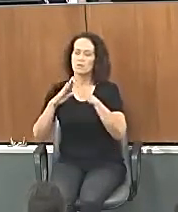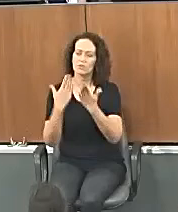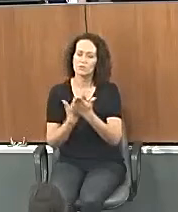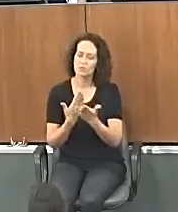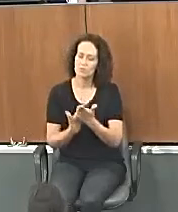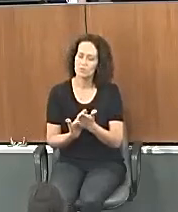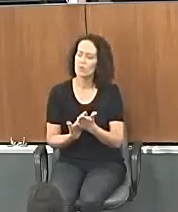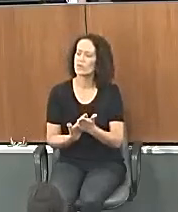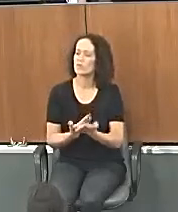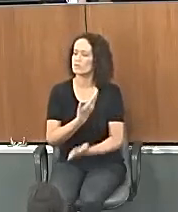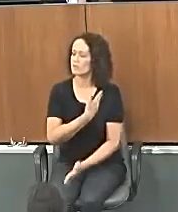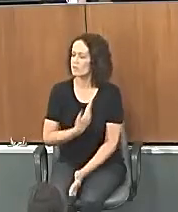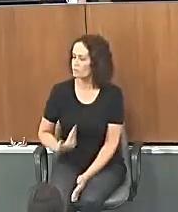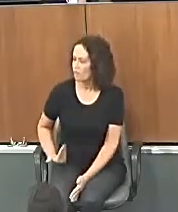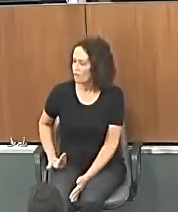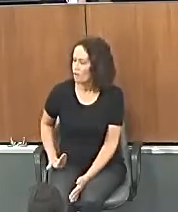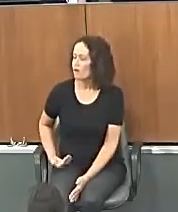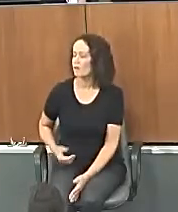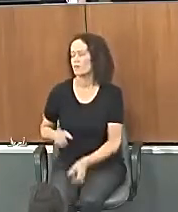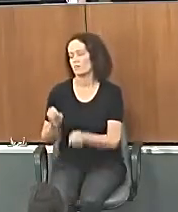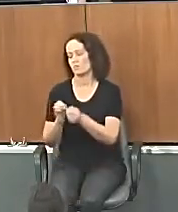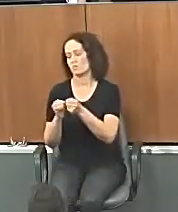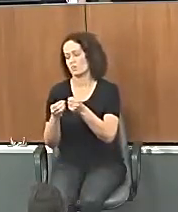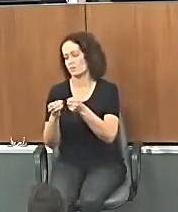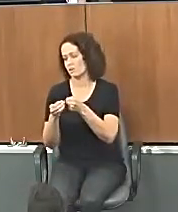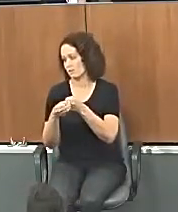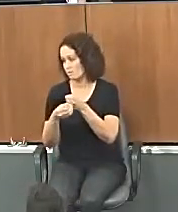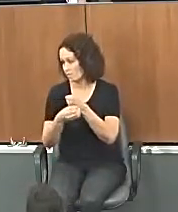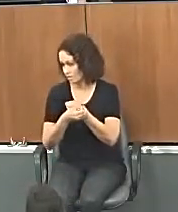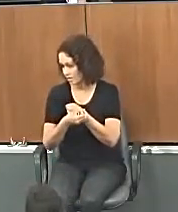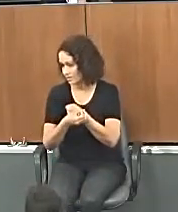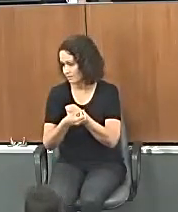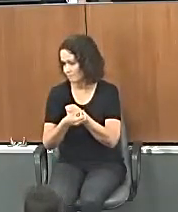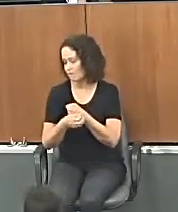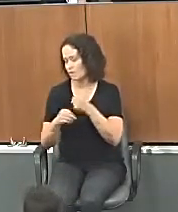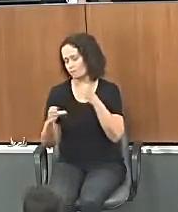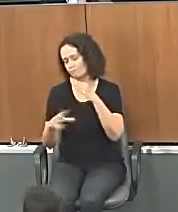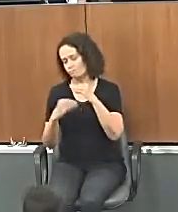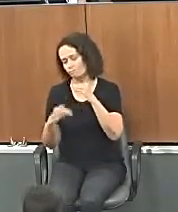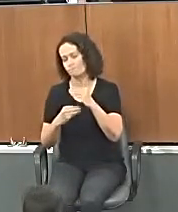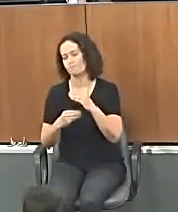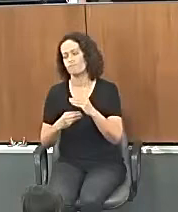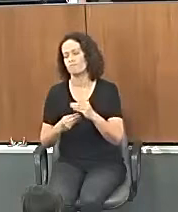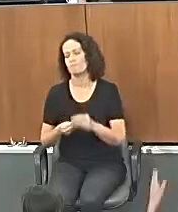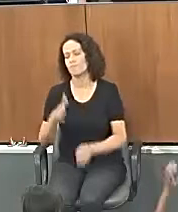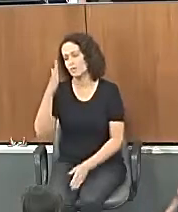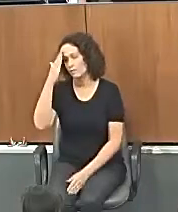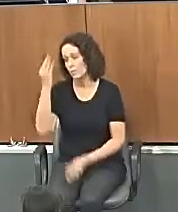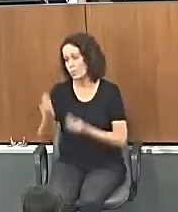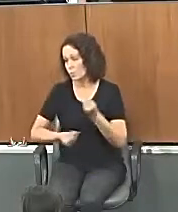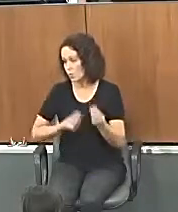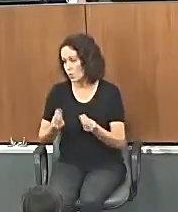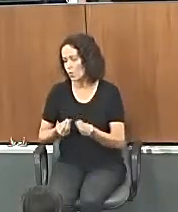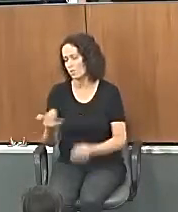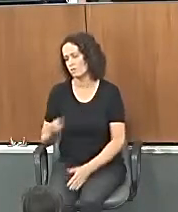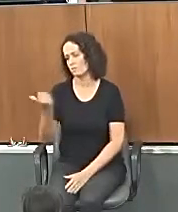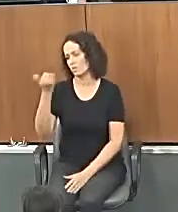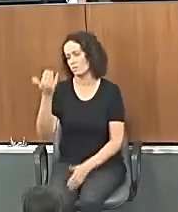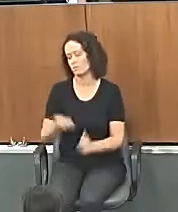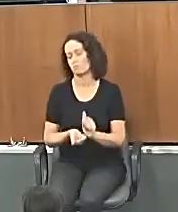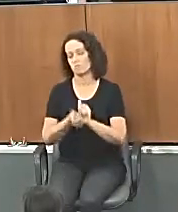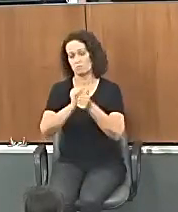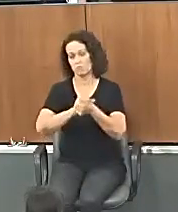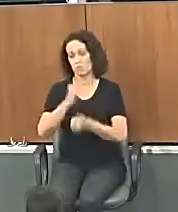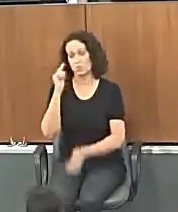estaduais e municipais né para implementar essa situação do sport para não só o sul